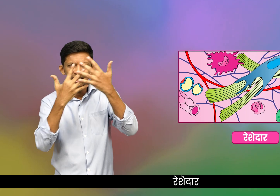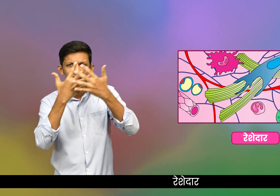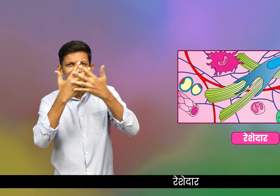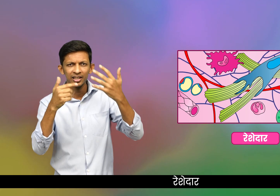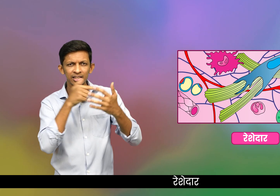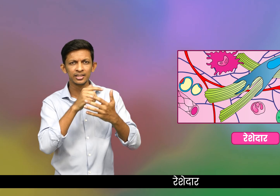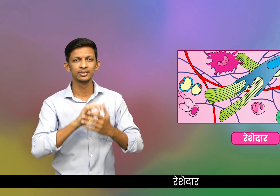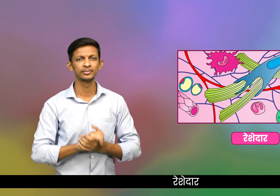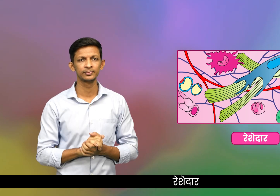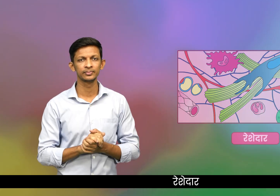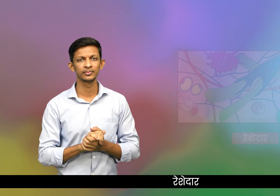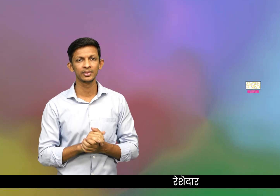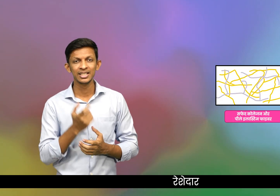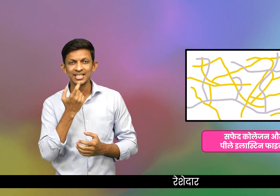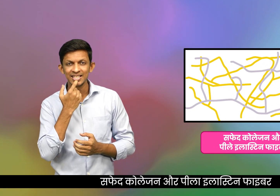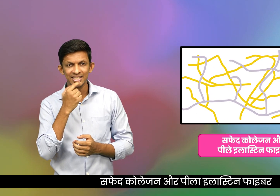रेशेदार,